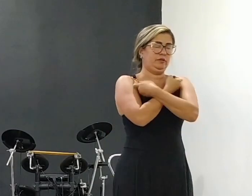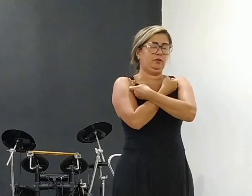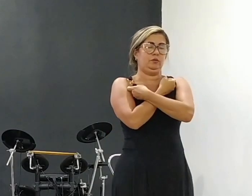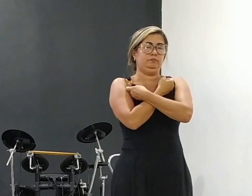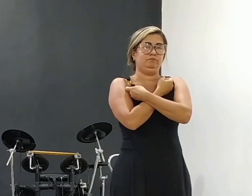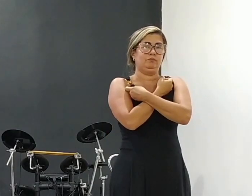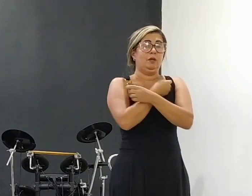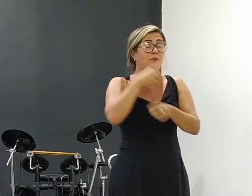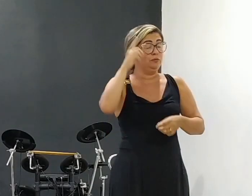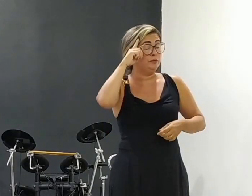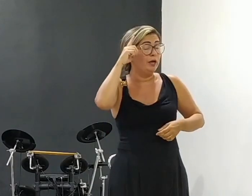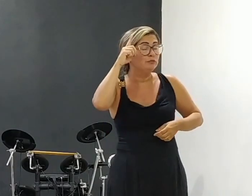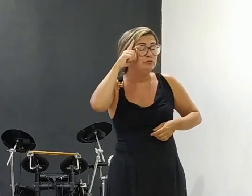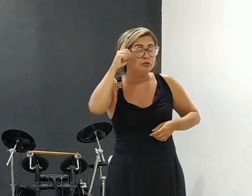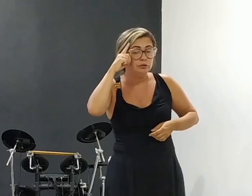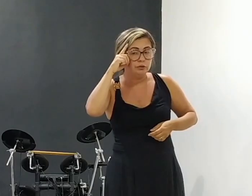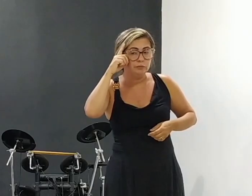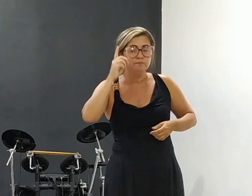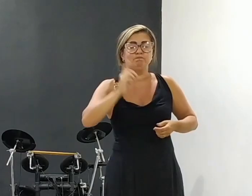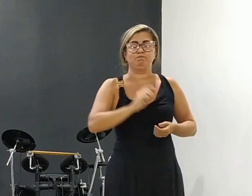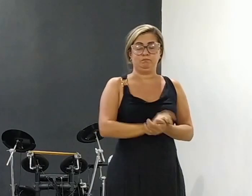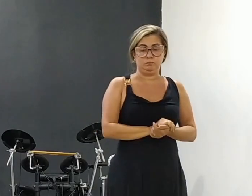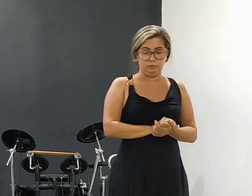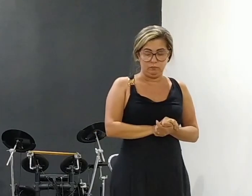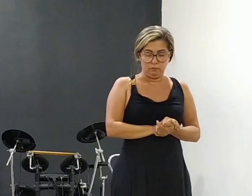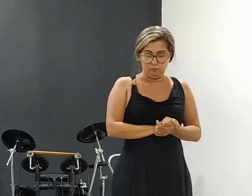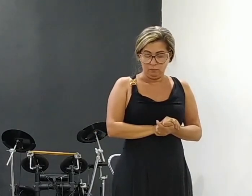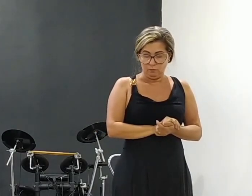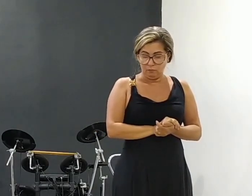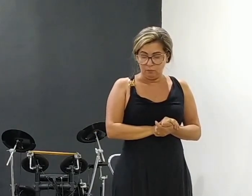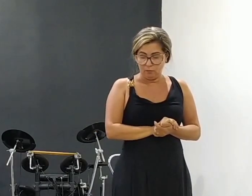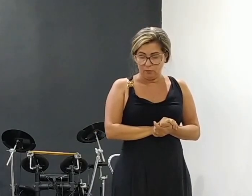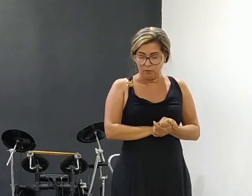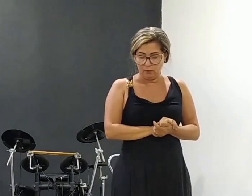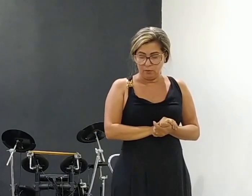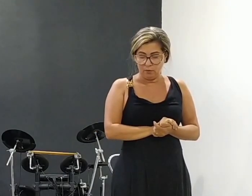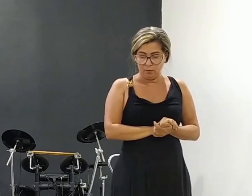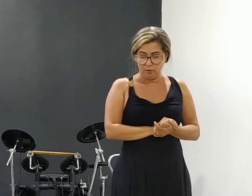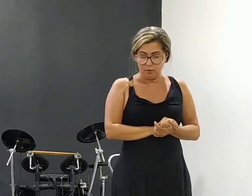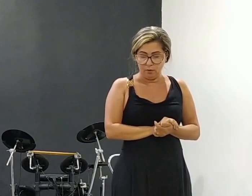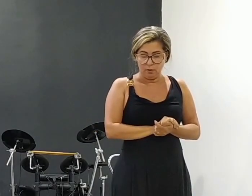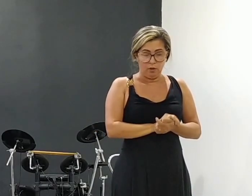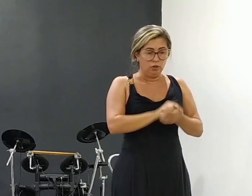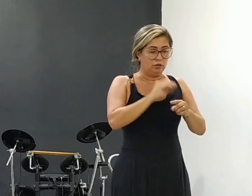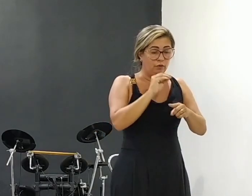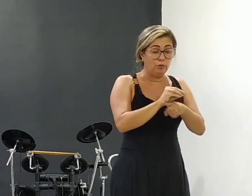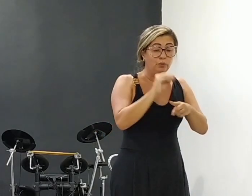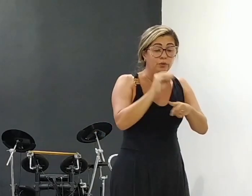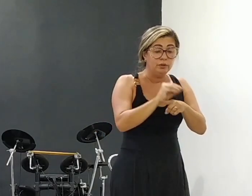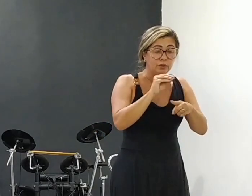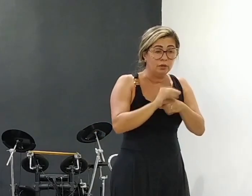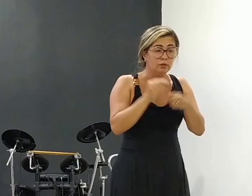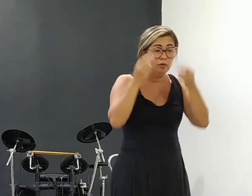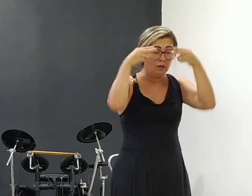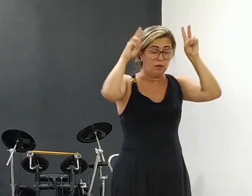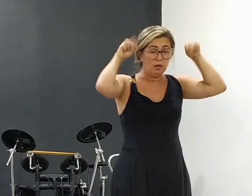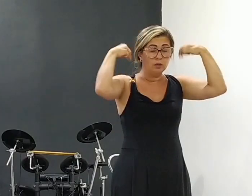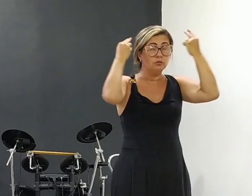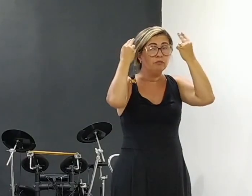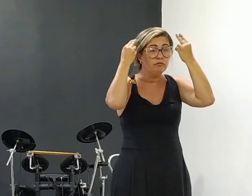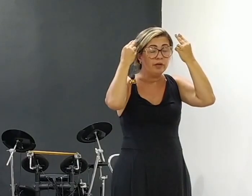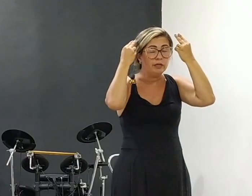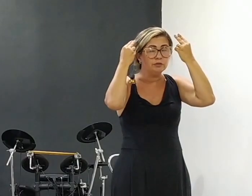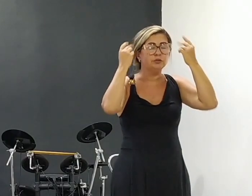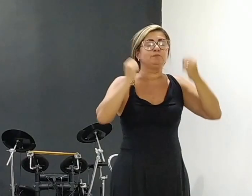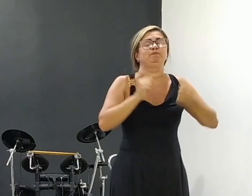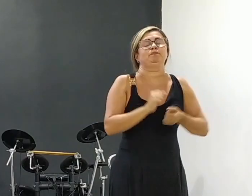que um certo dia, ele estava apacentando as ovelhas de Jetro, seu sogro.